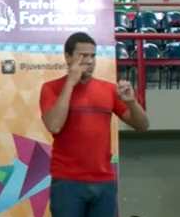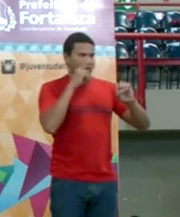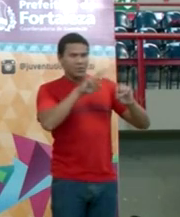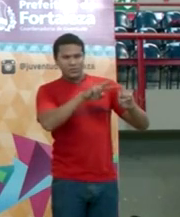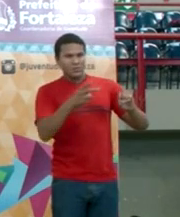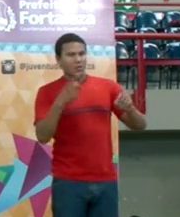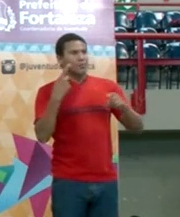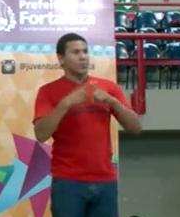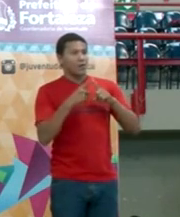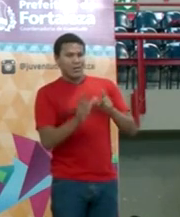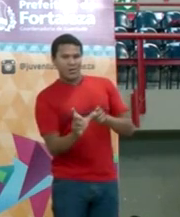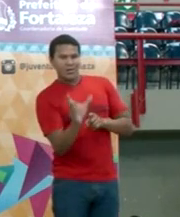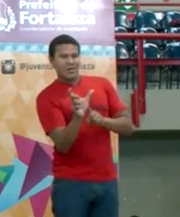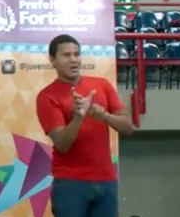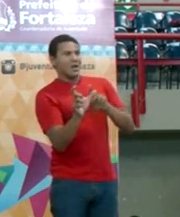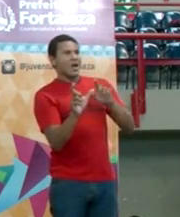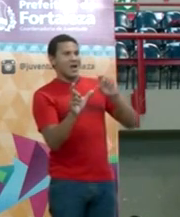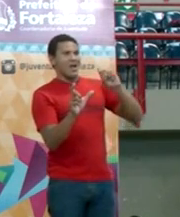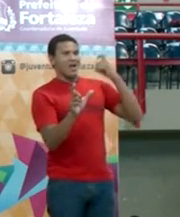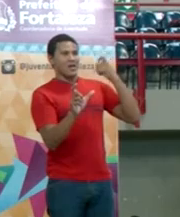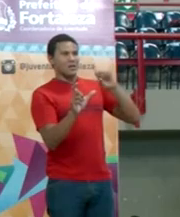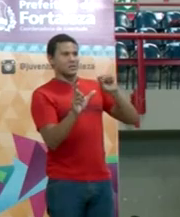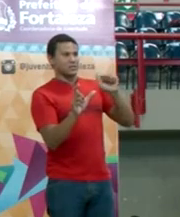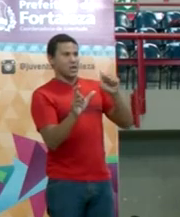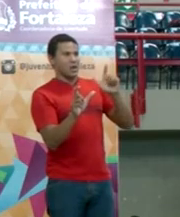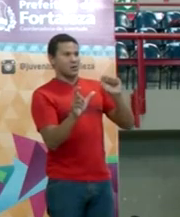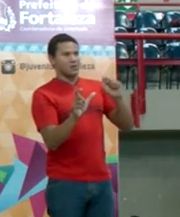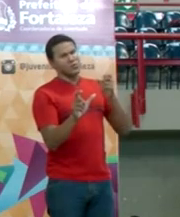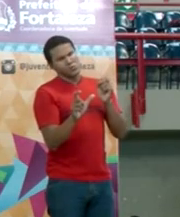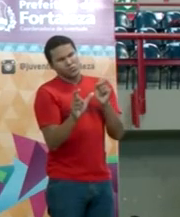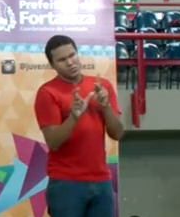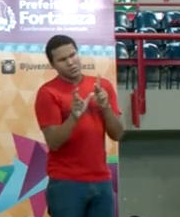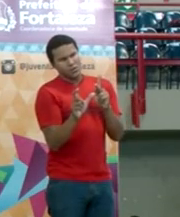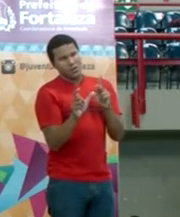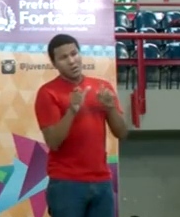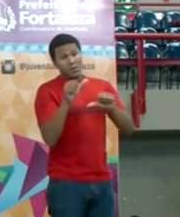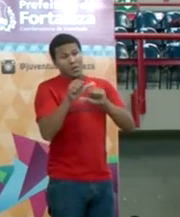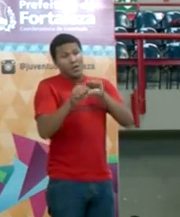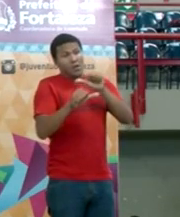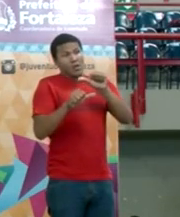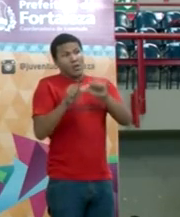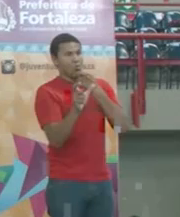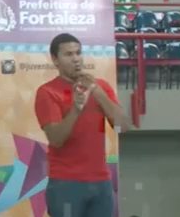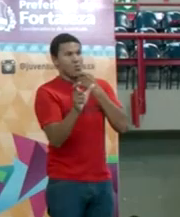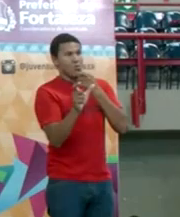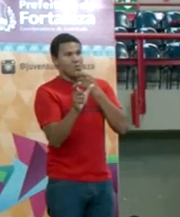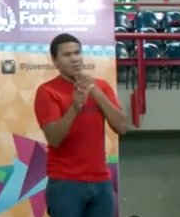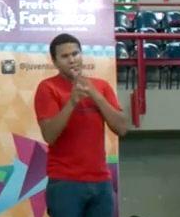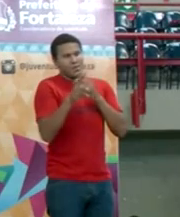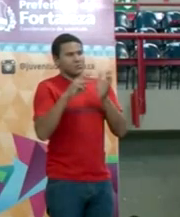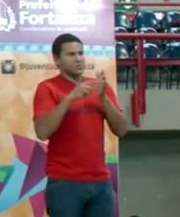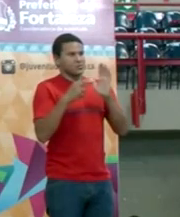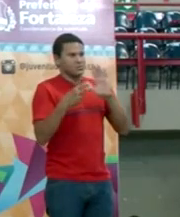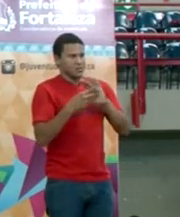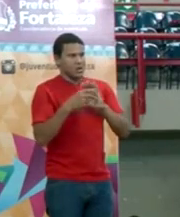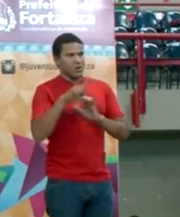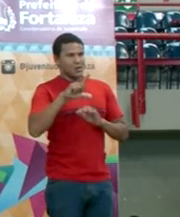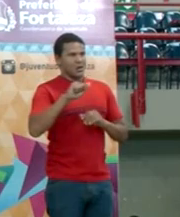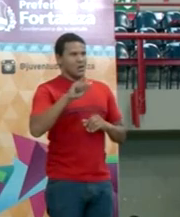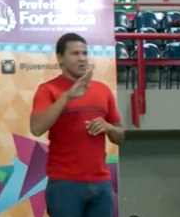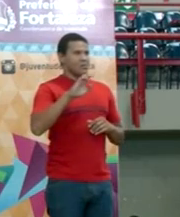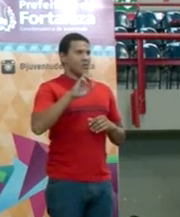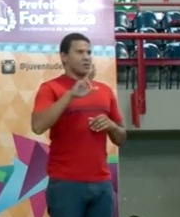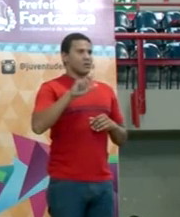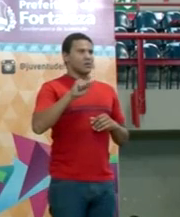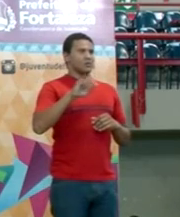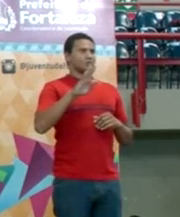feminina por um sinônimo no masculino. Se pedir a preposição ao, terá crase sim. Tá certo? Eu fiz com